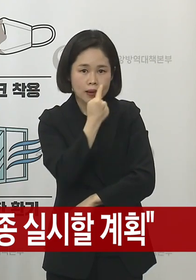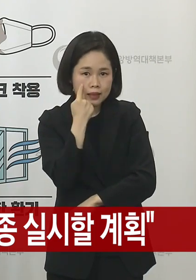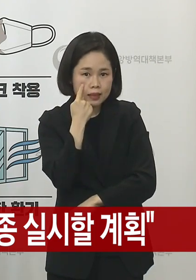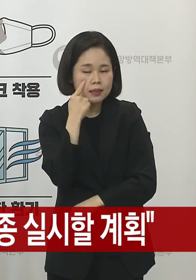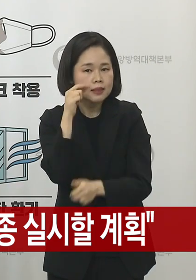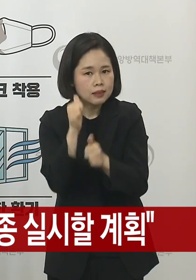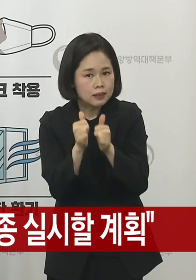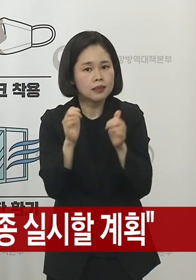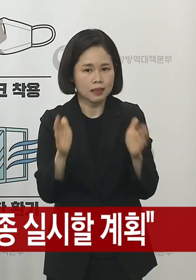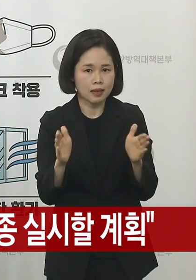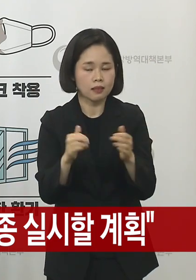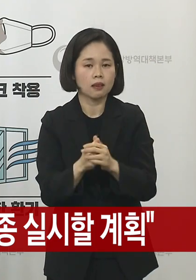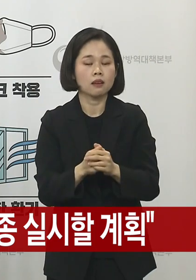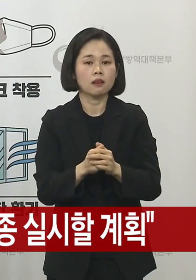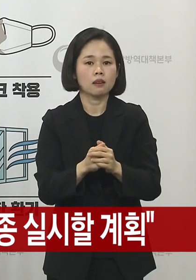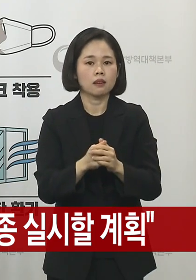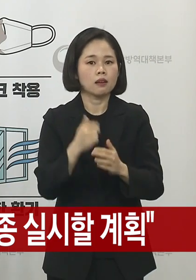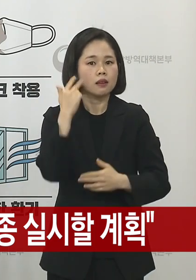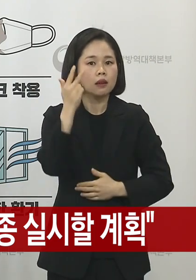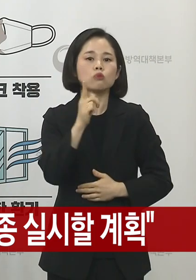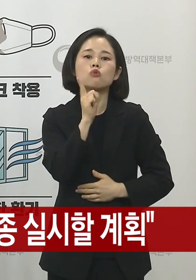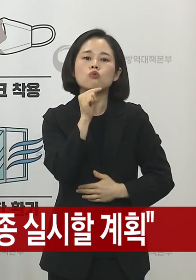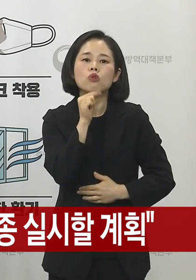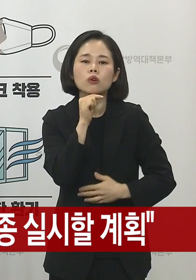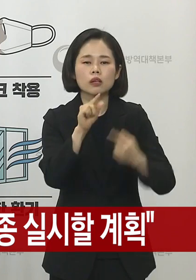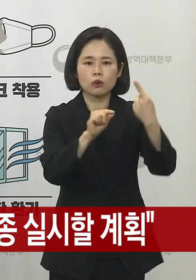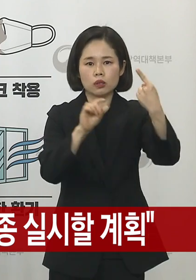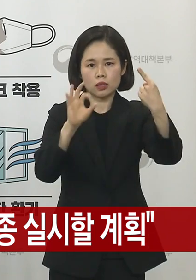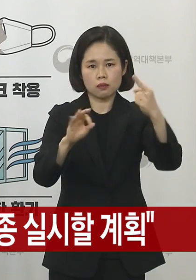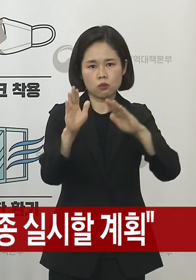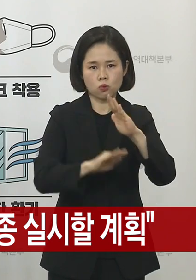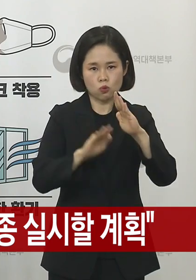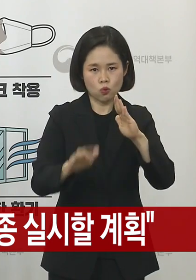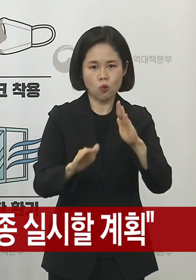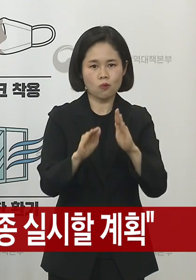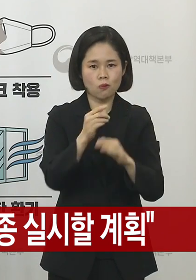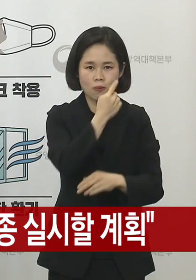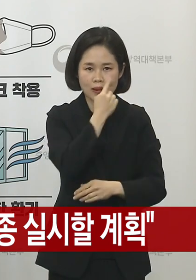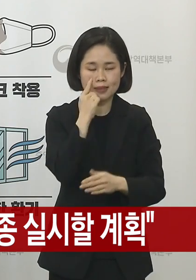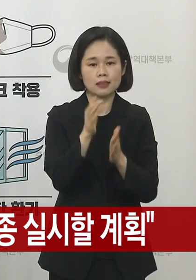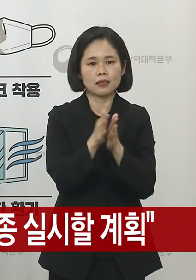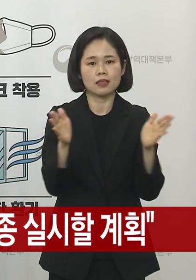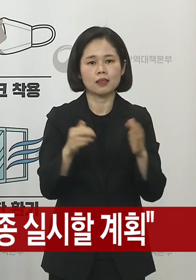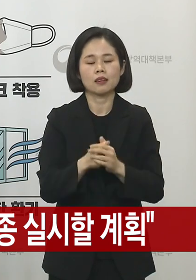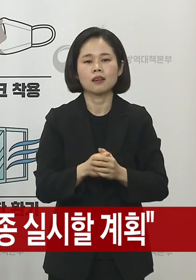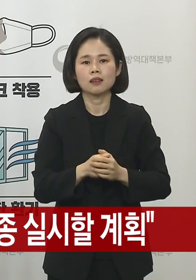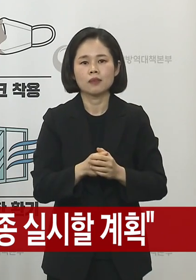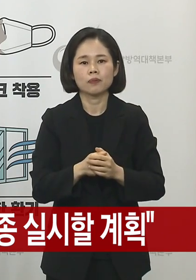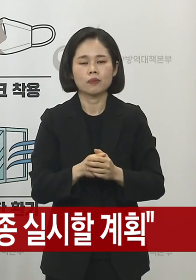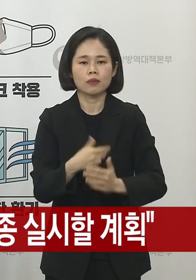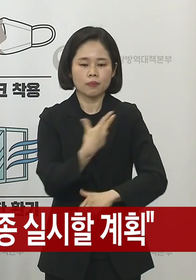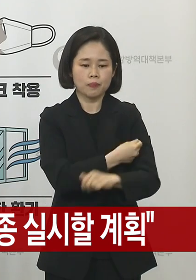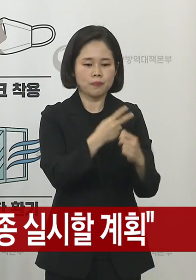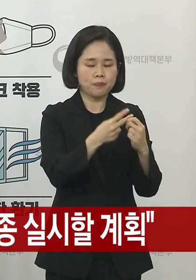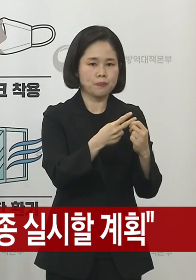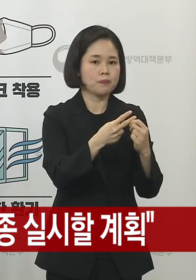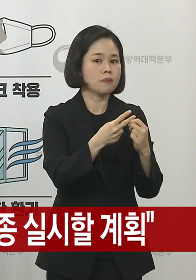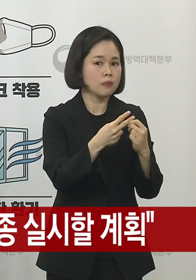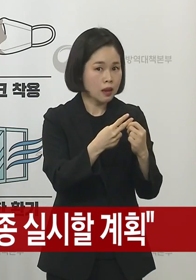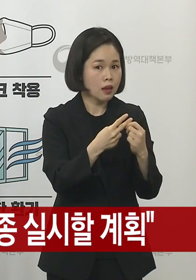월요일 1월 10일 0시 기준으로 종료됩니다. 2차 접종의 유효기간은 접종 후